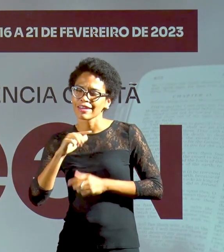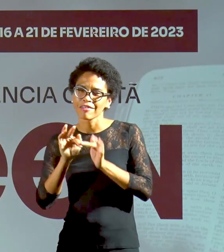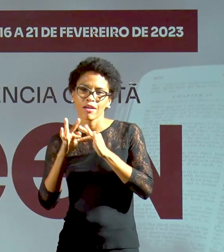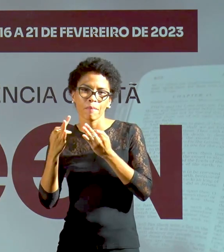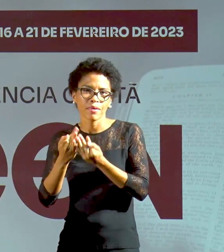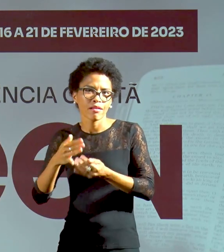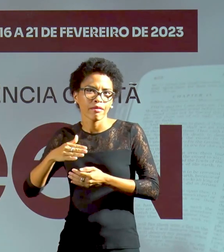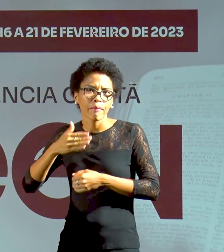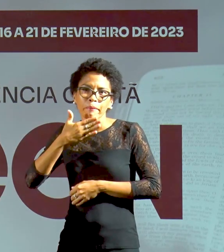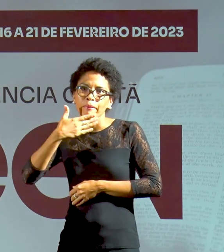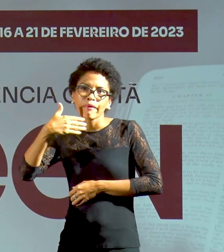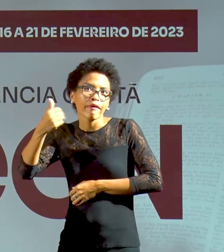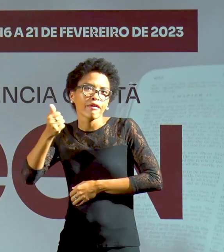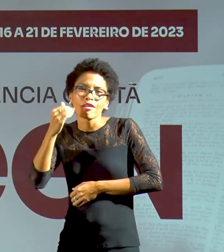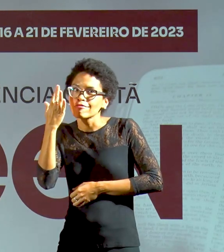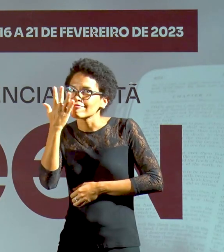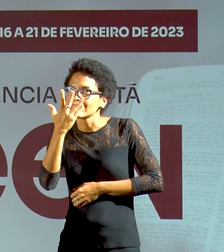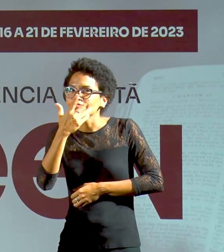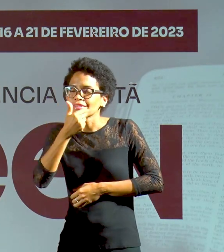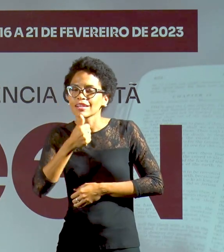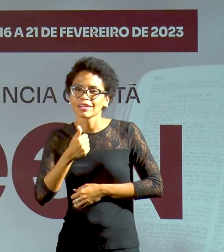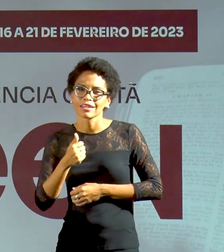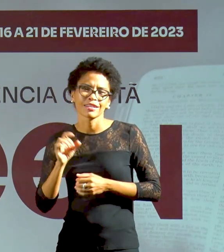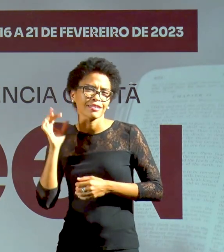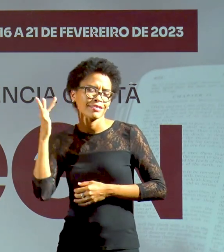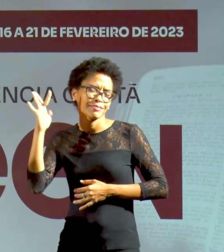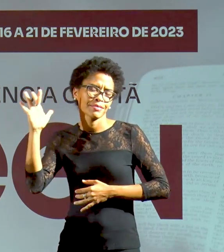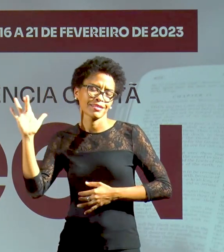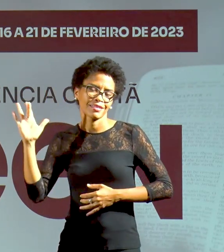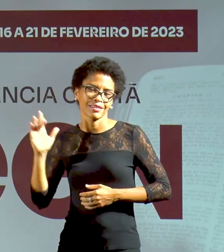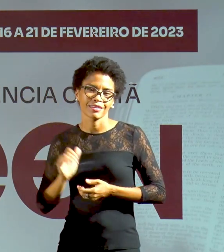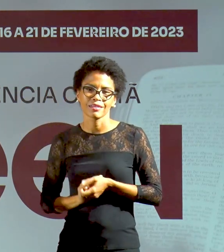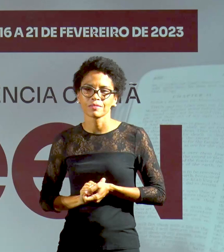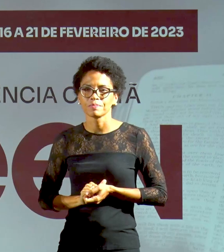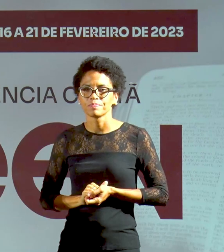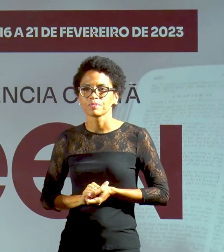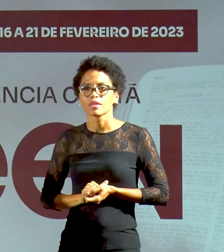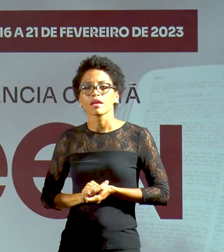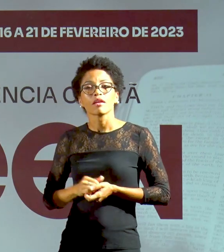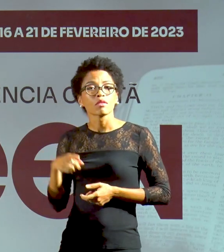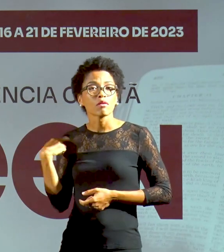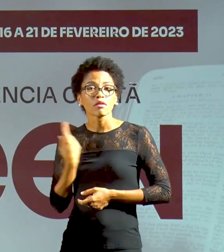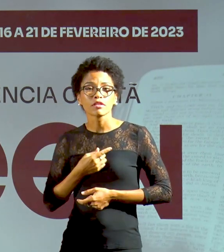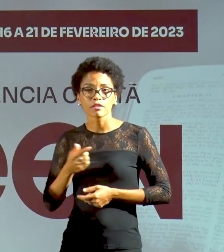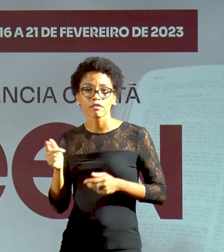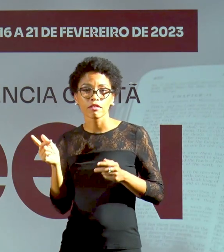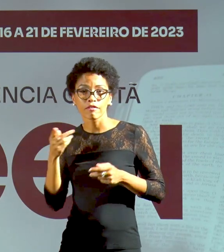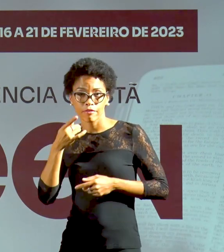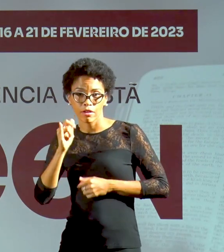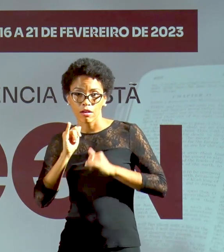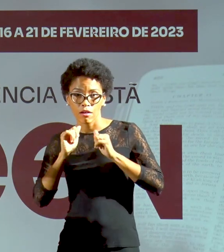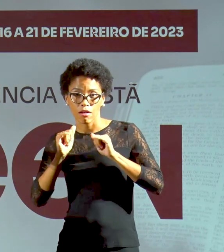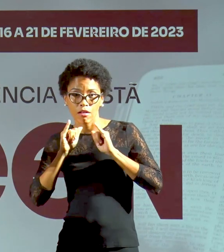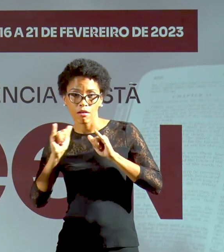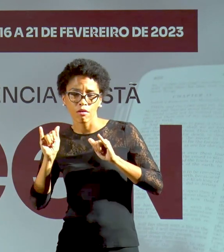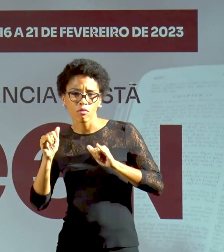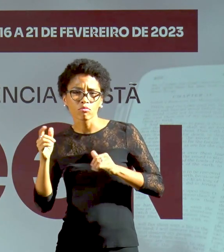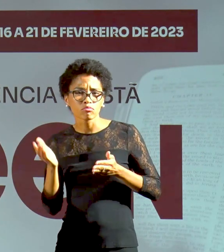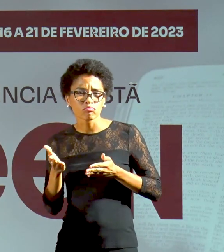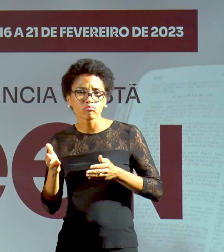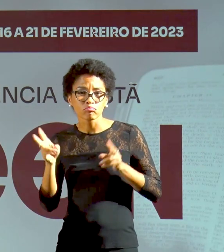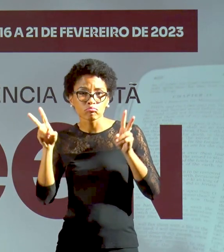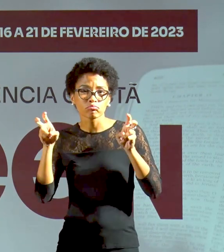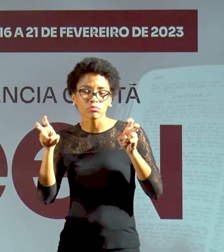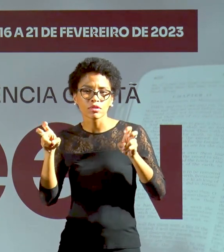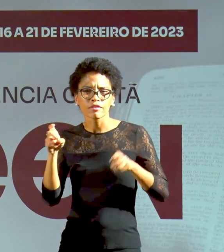esse é o meu desejo para você nessa noite que nós vamos falar sobre isso esse é o meu desejo para você para você que tá